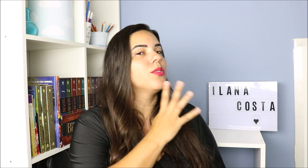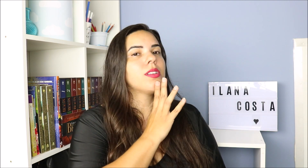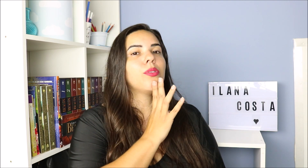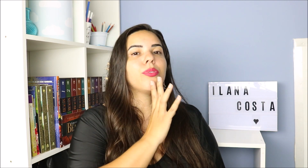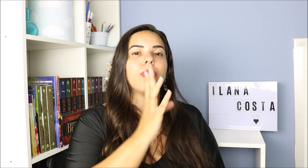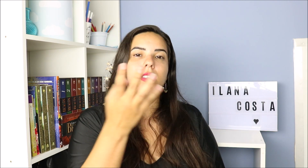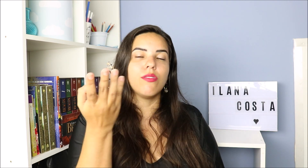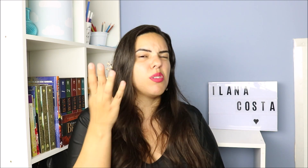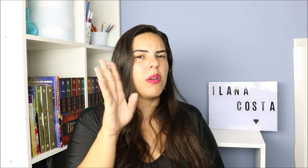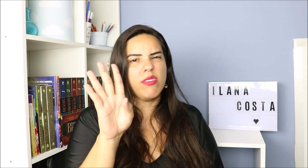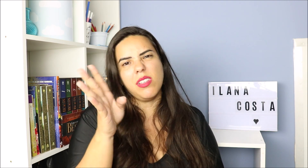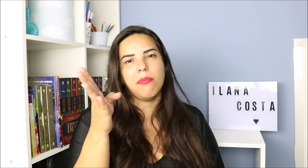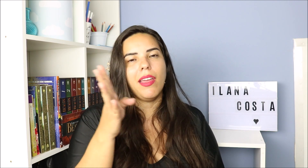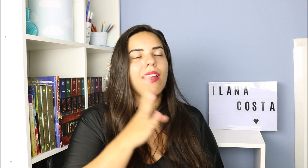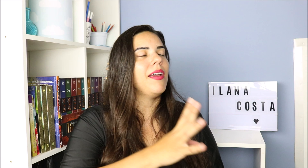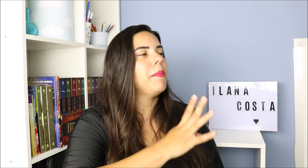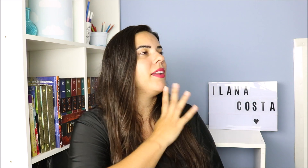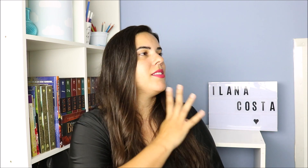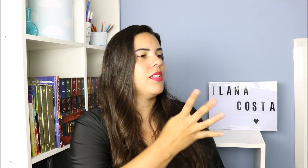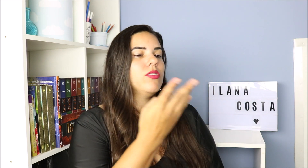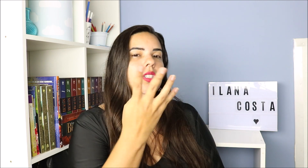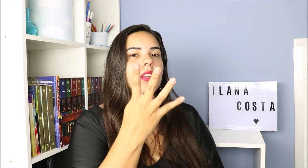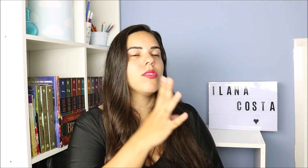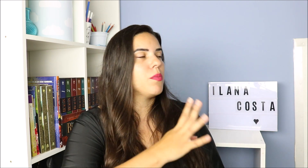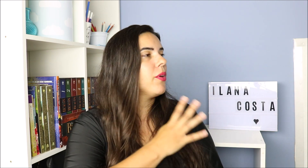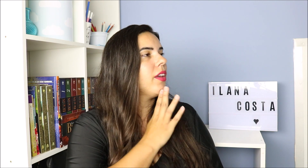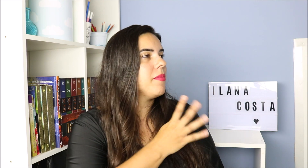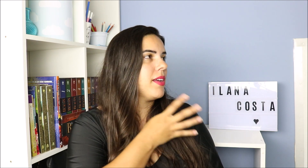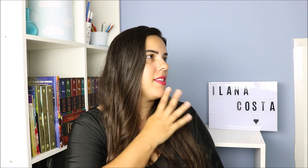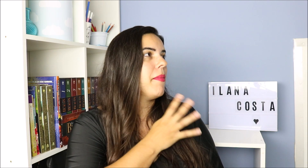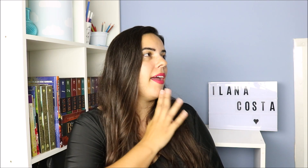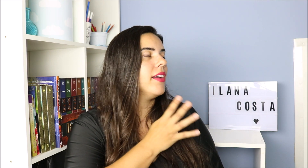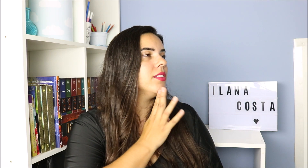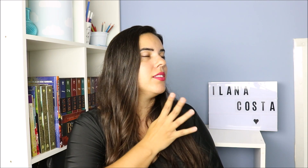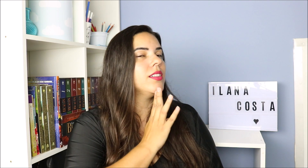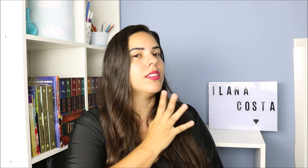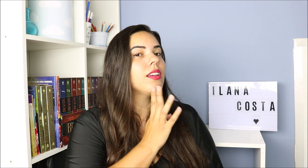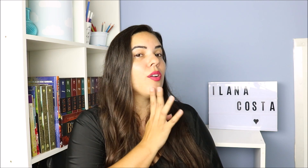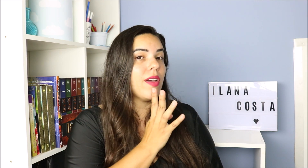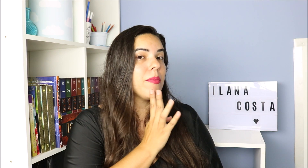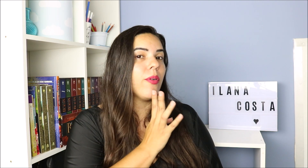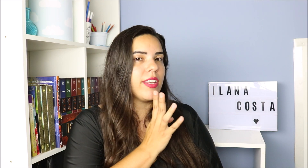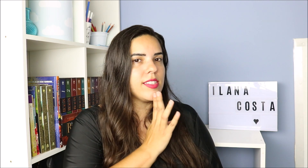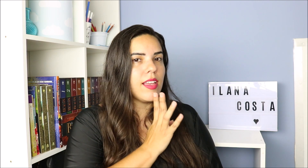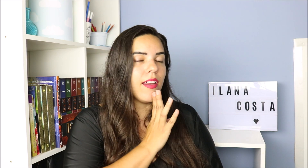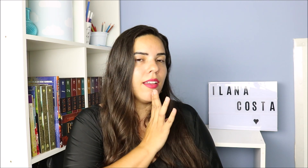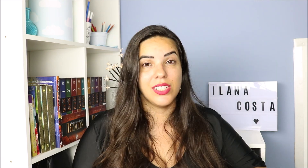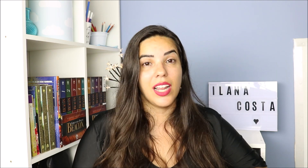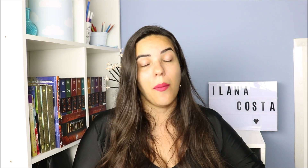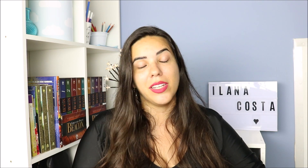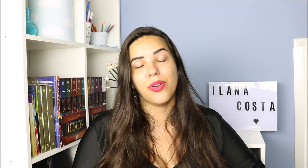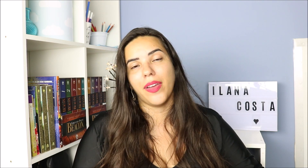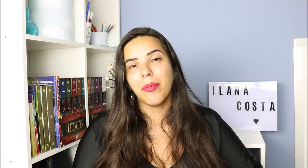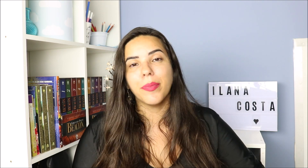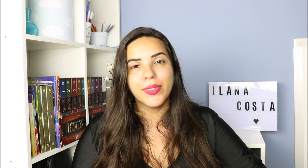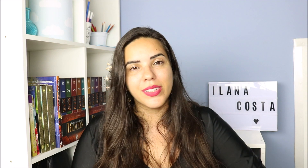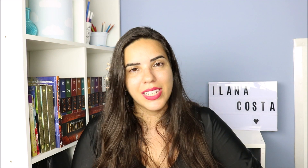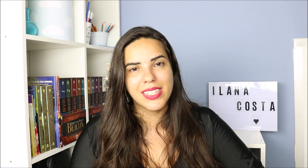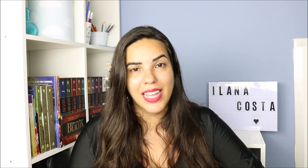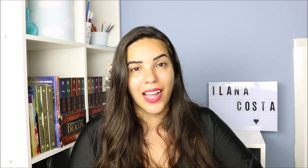Usa a configuração de mãos em B, né? Parecido, os dedos um pouquinho mais abertos. Então esse daqui é o verbo conhecer. Geralmente é um verbo muito utilizado